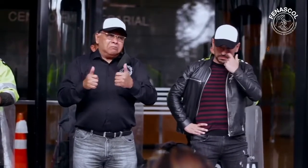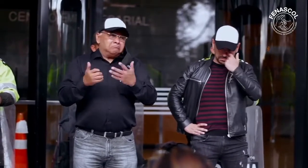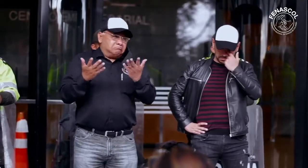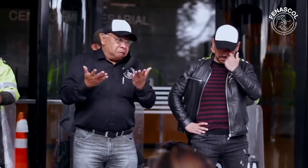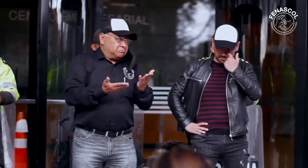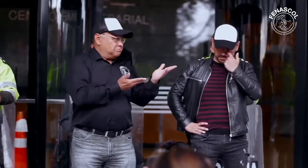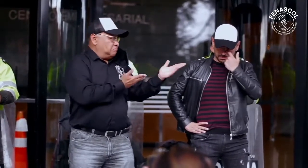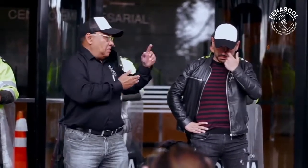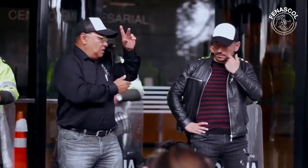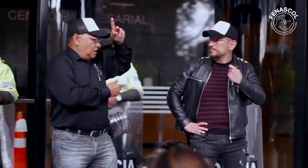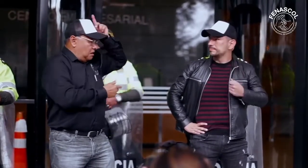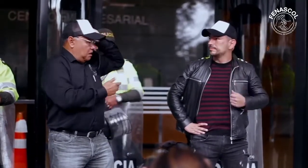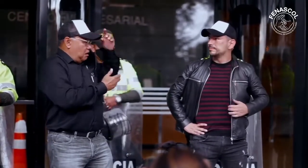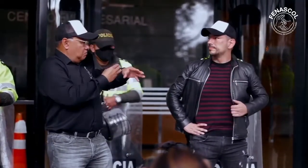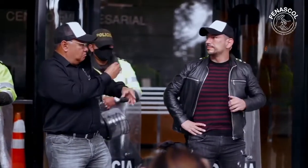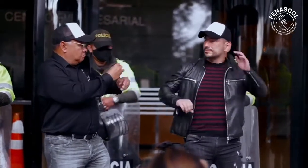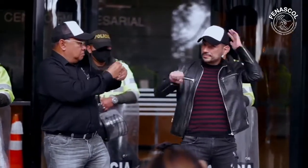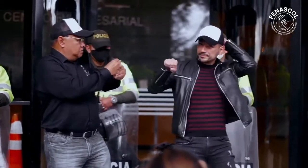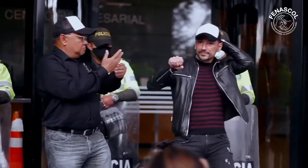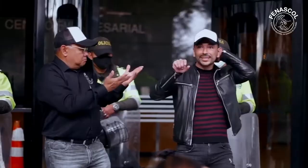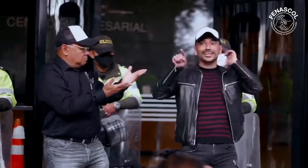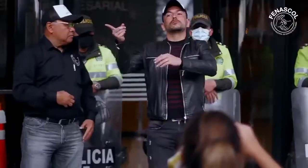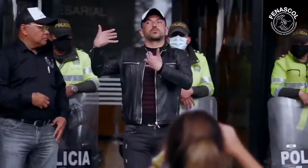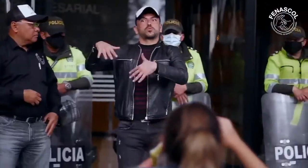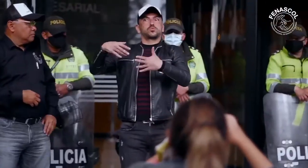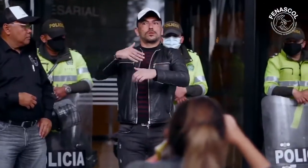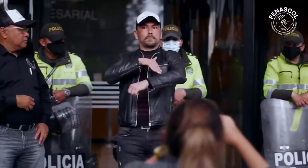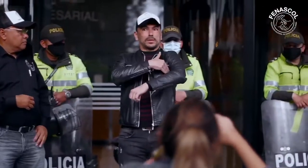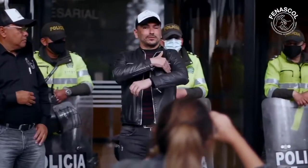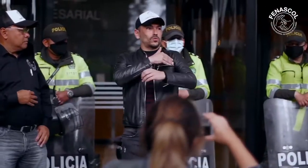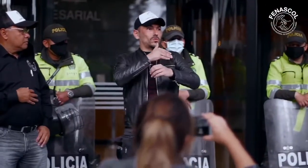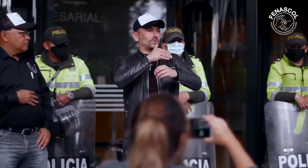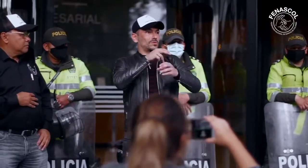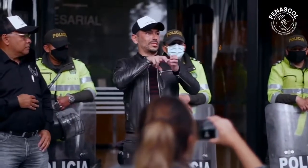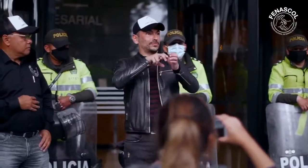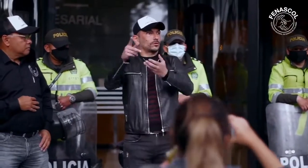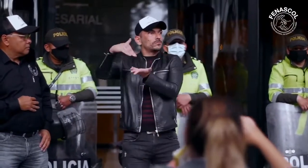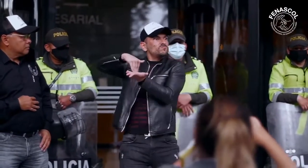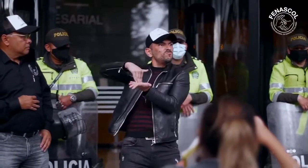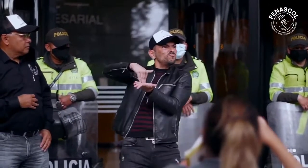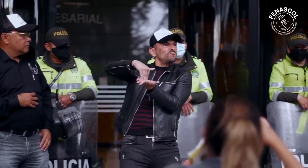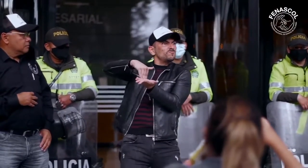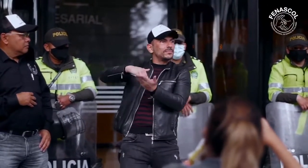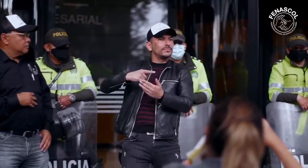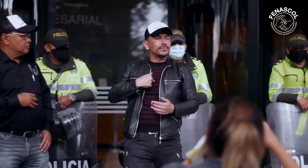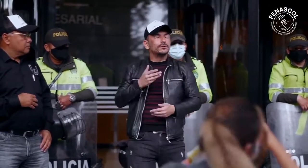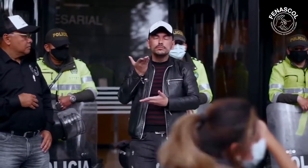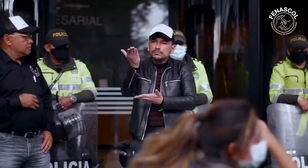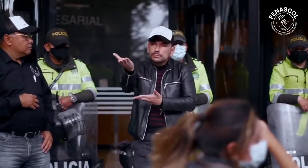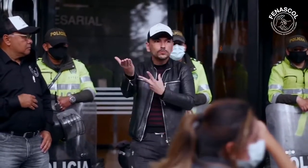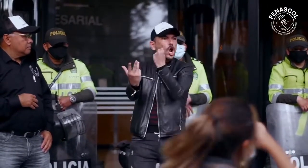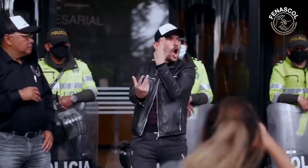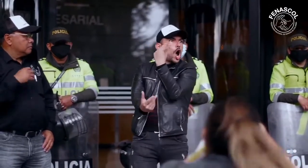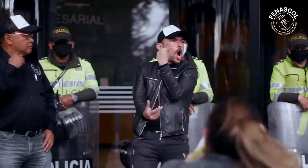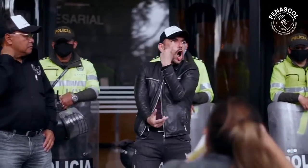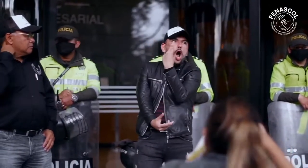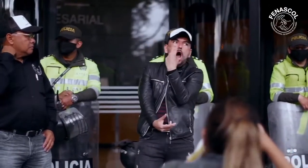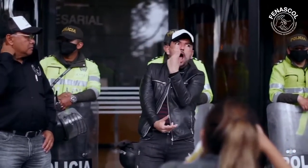pero Daniel, cuéntanos más. Sí, el Ministerio de Transporte tiene una postura firme frente al tema y ante nuestras propuestas recibíamos